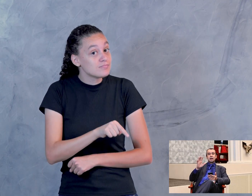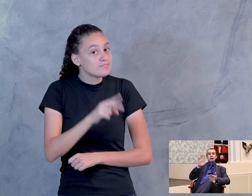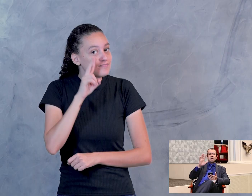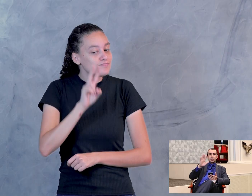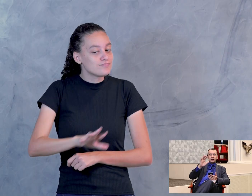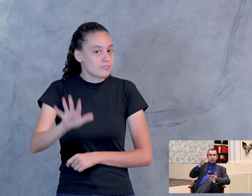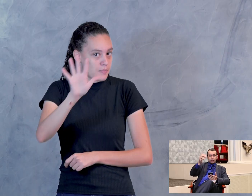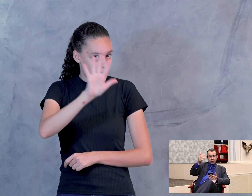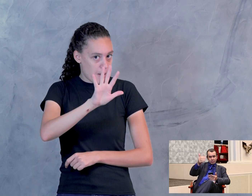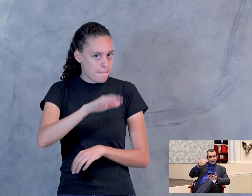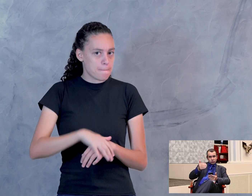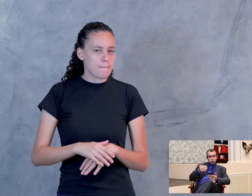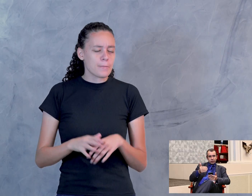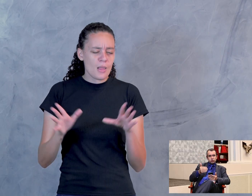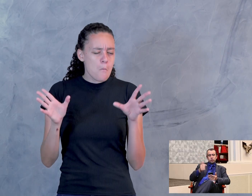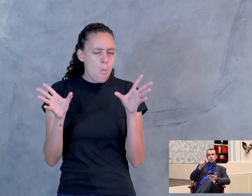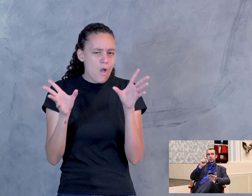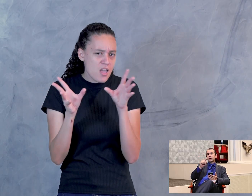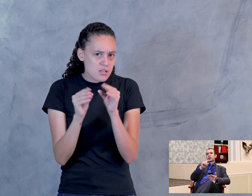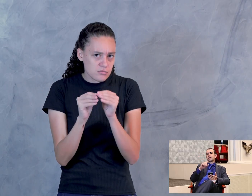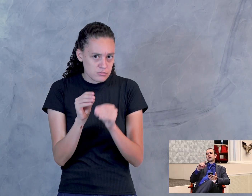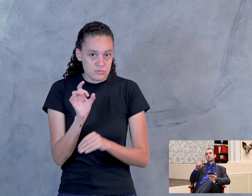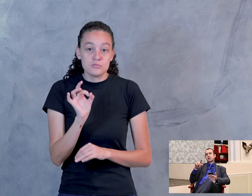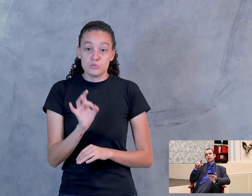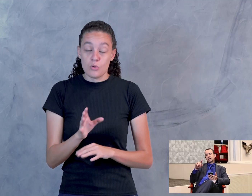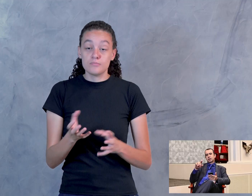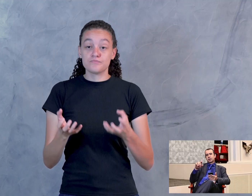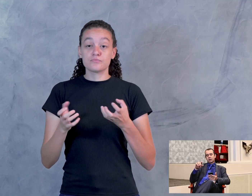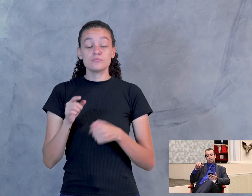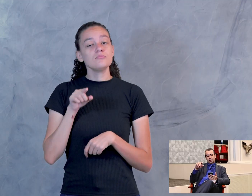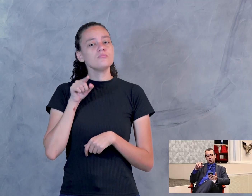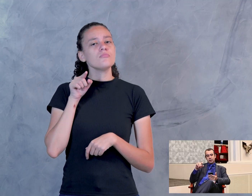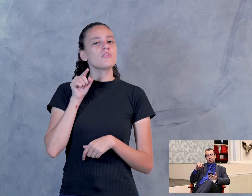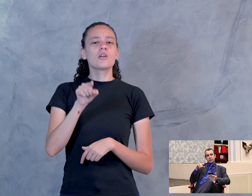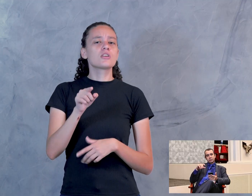1933. Apenas um resumo, e eu quero que você